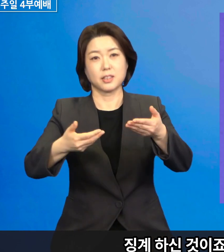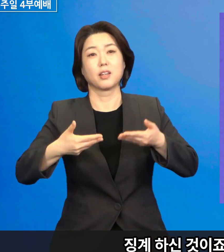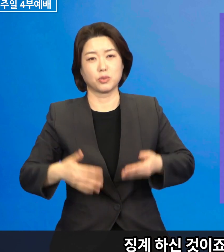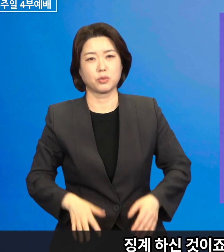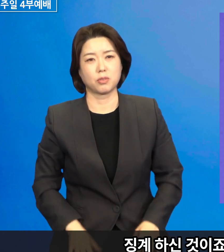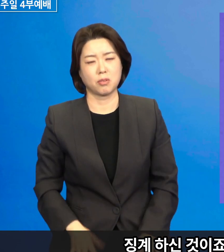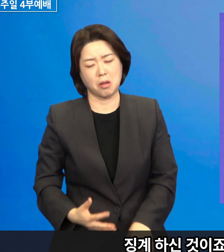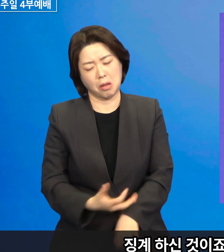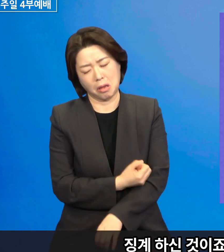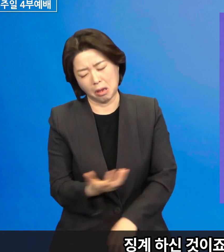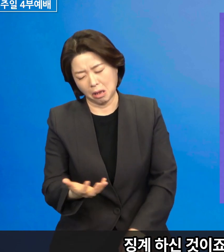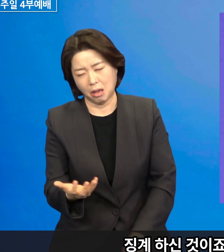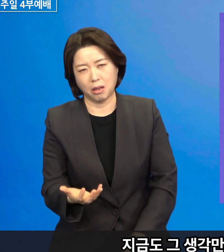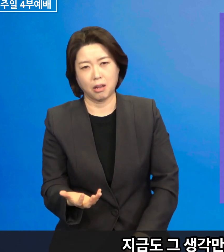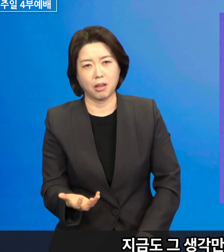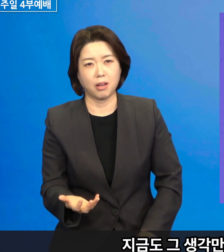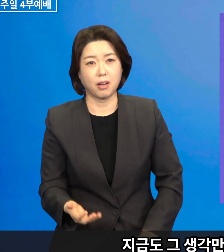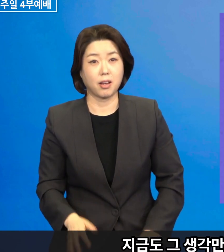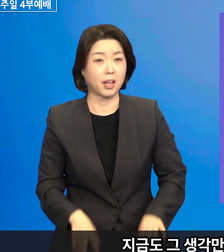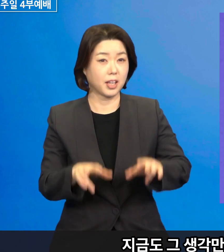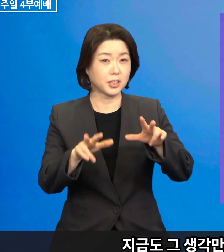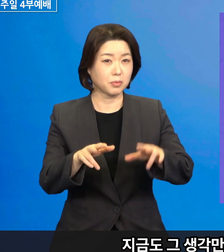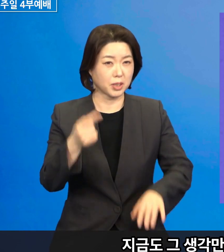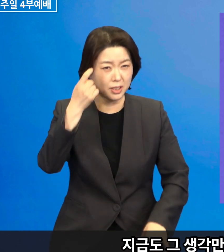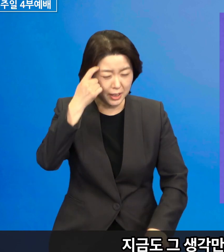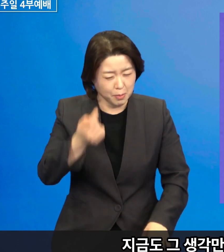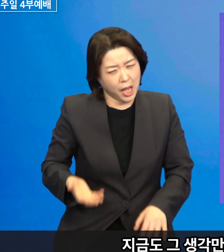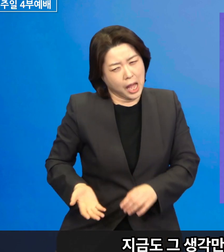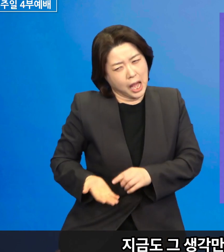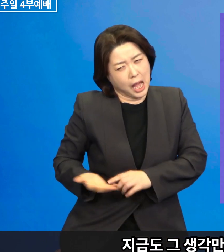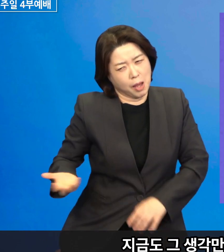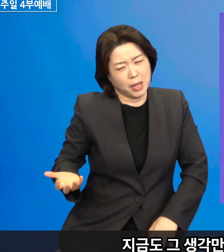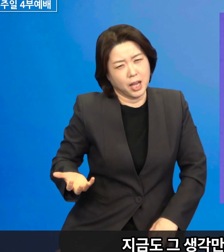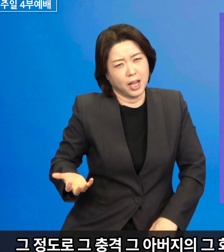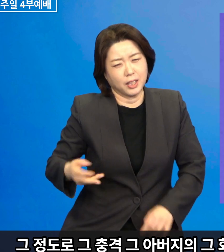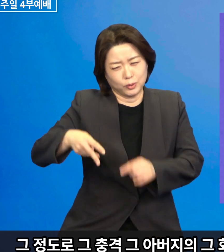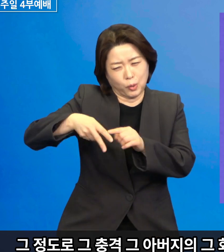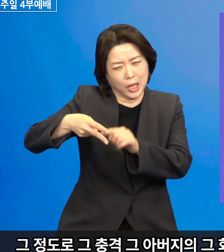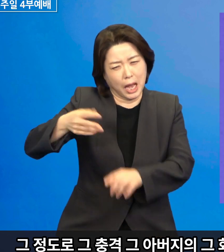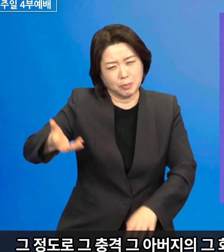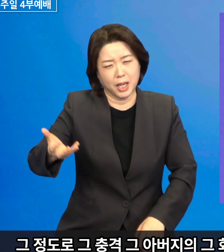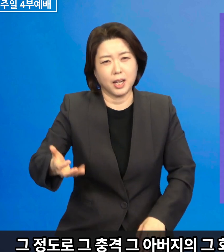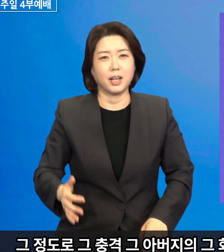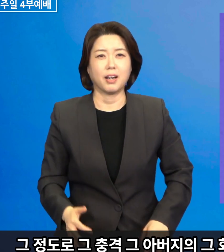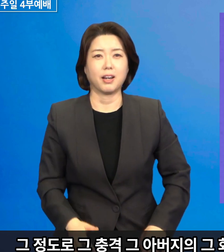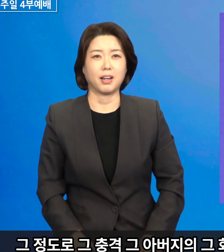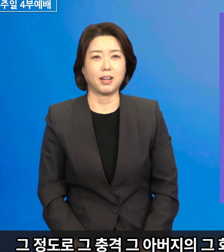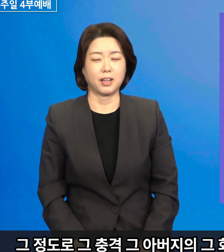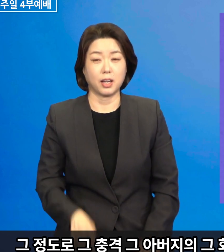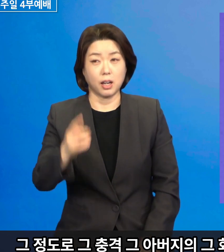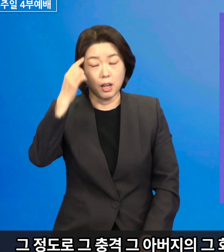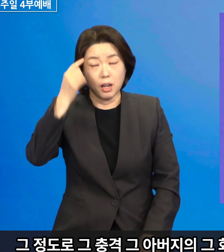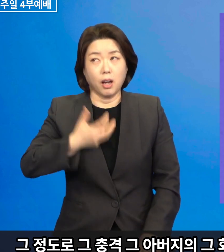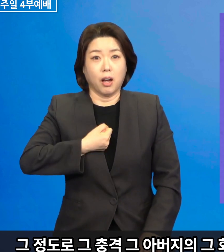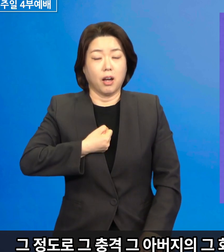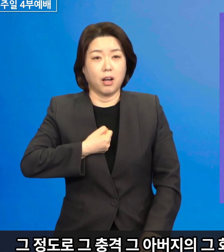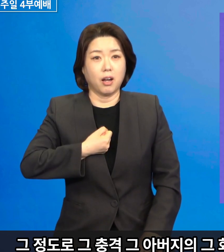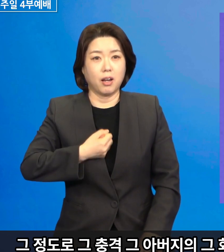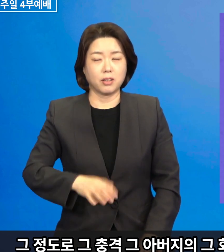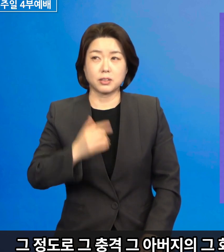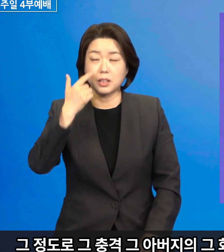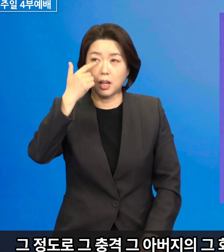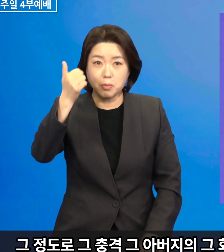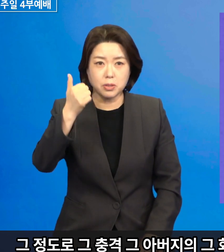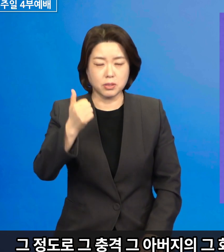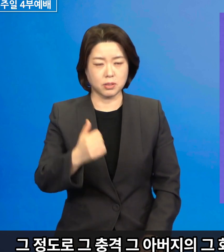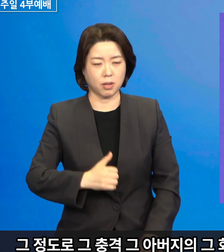굉장히 아팠습니다. 지금도 그 생각만 하면 여기가 아파요. 그 정도로 그 충격, 그 아버지의